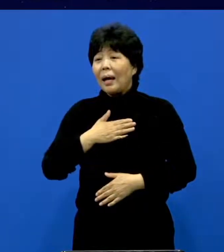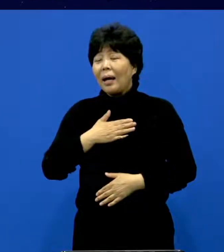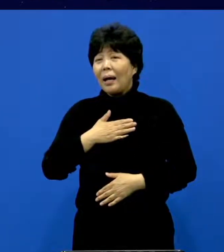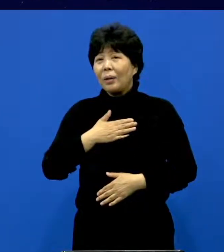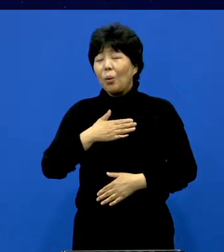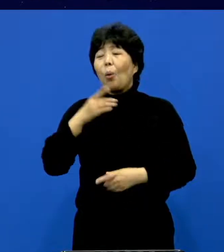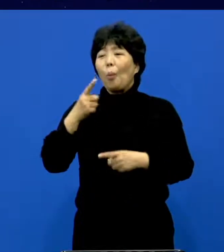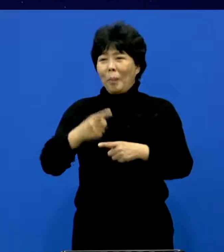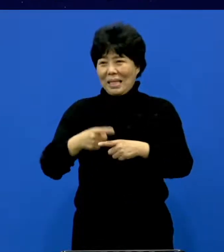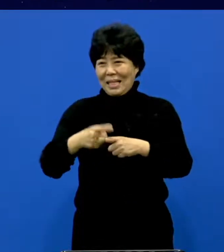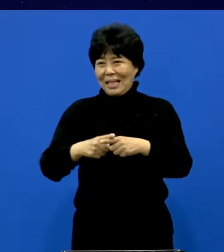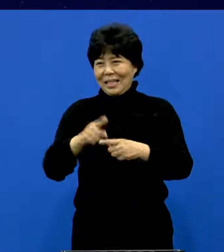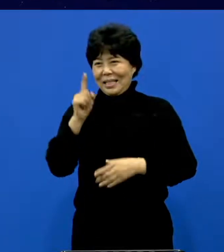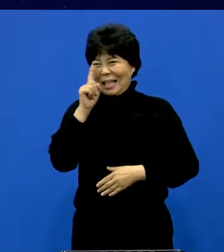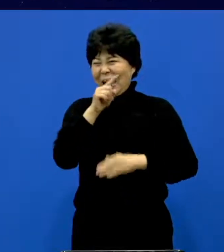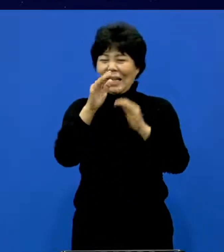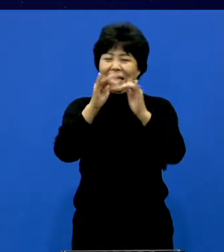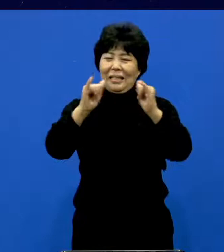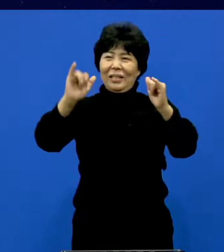행동이다.